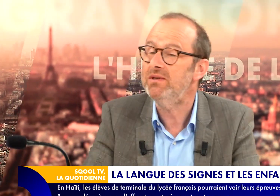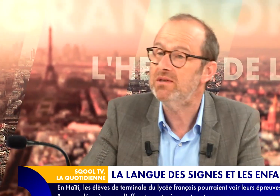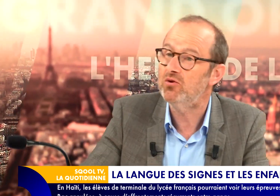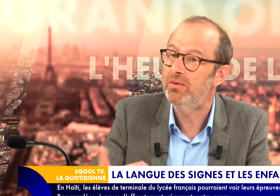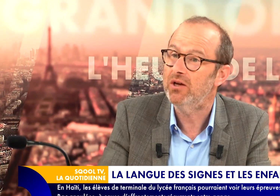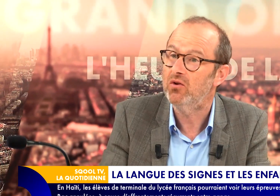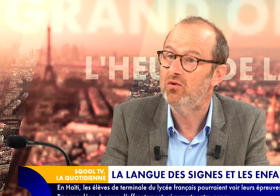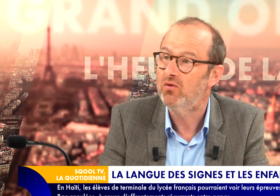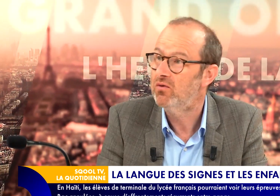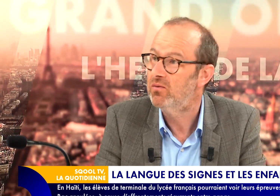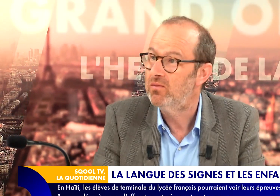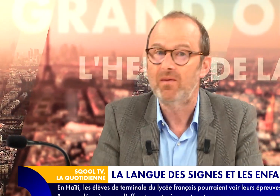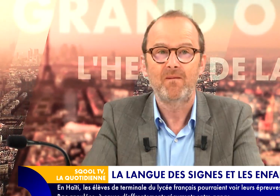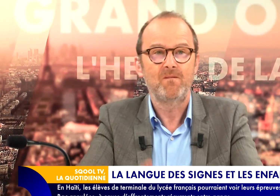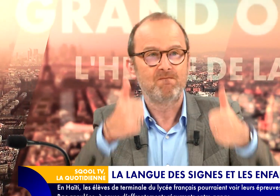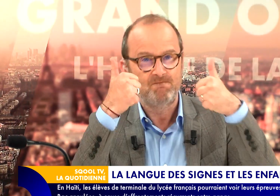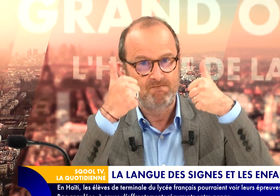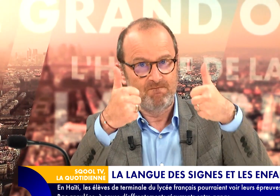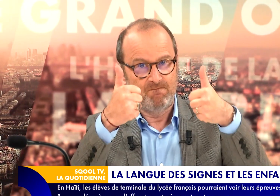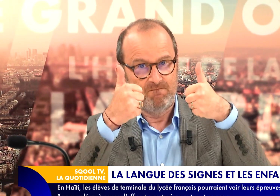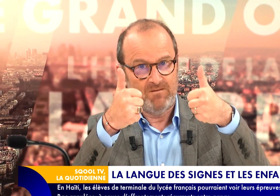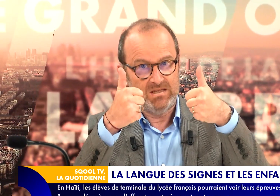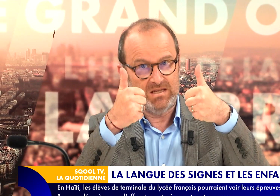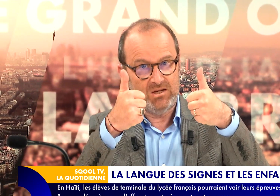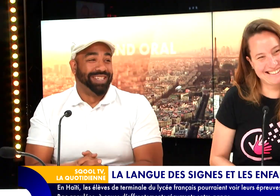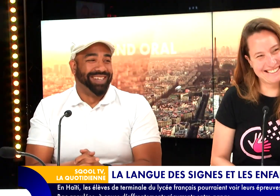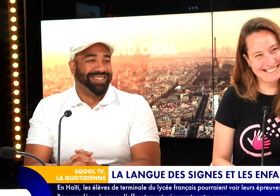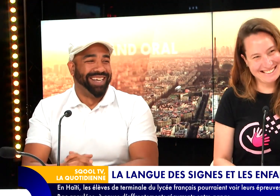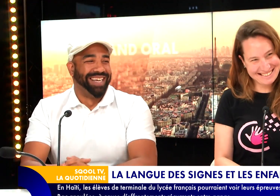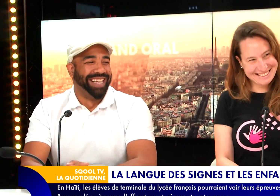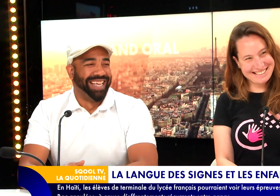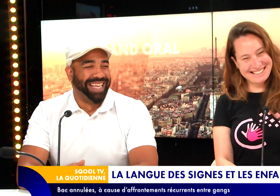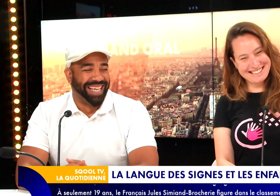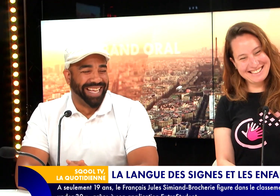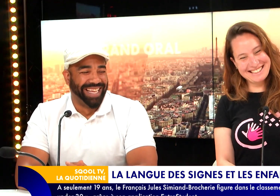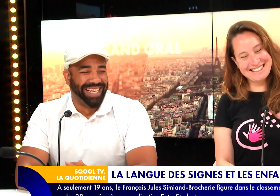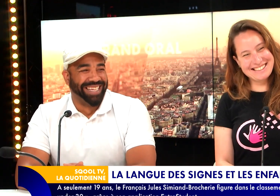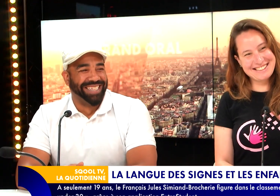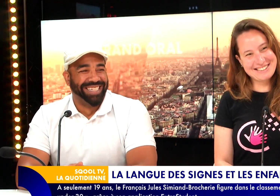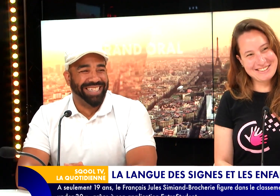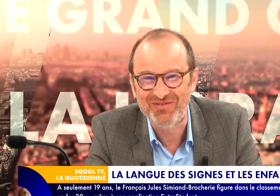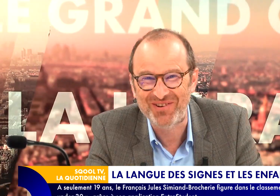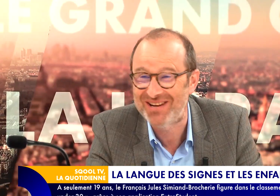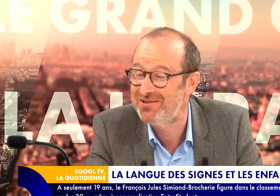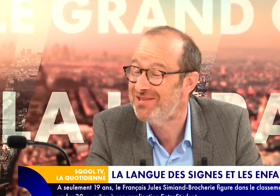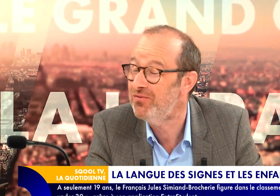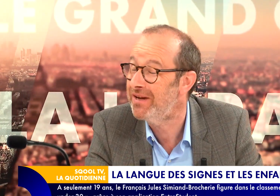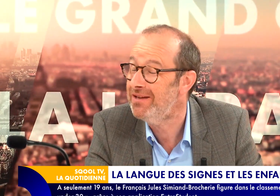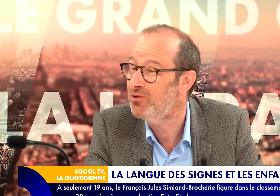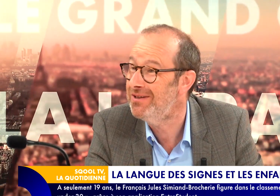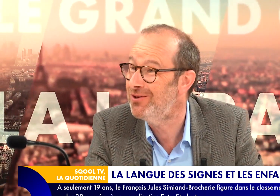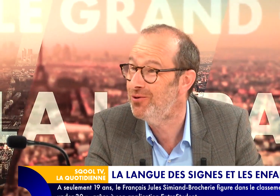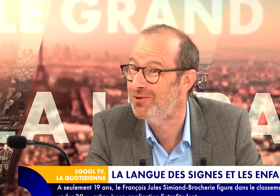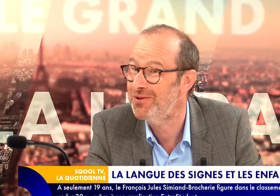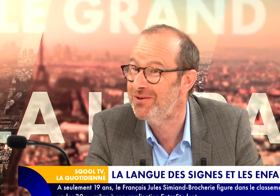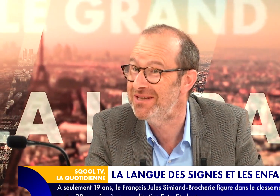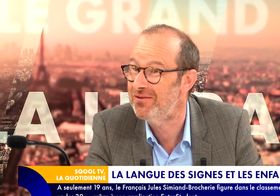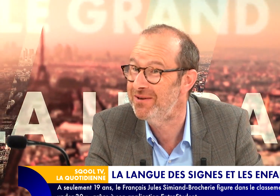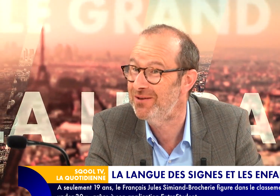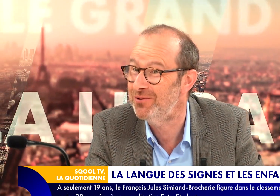dit c'est super? Oui, la langue des signes. Ça, je sais faire. Voilà. Et on se retrouve dans quelques instants. Vous regardez sur TikTok de temps en temps ce qui se fait en matière de langue